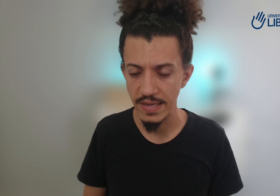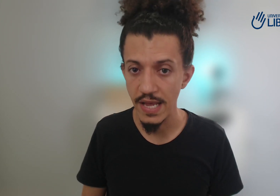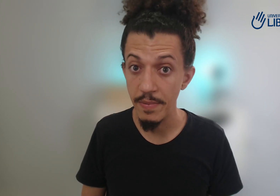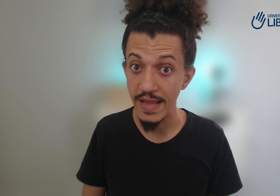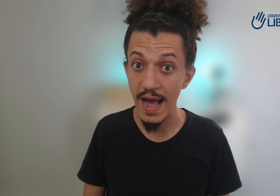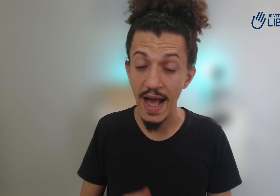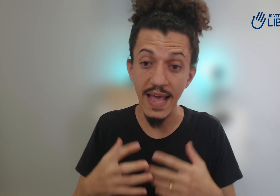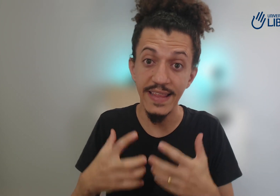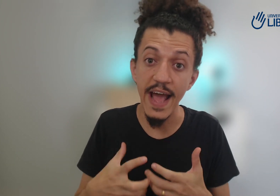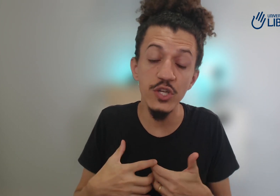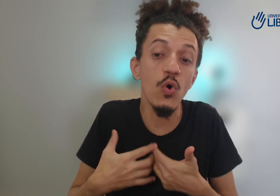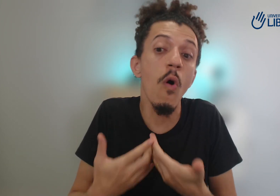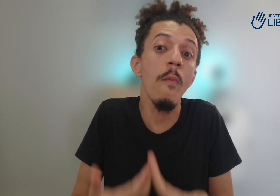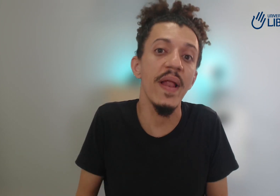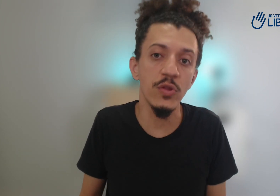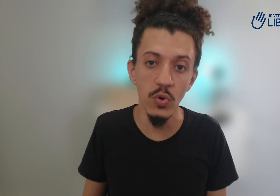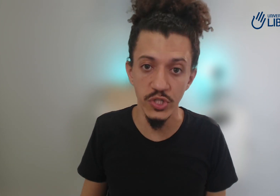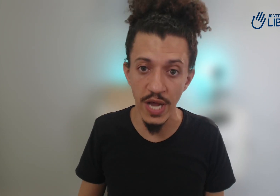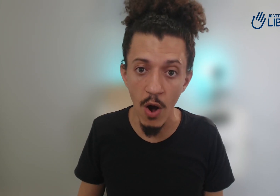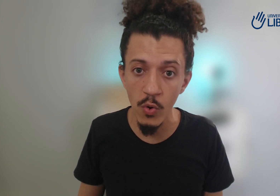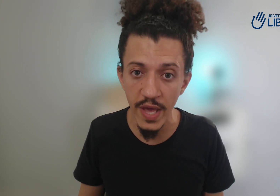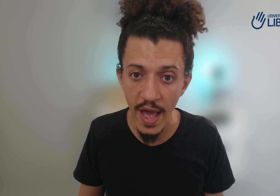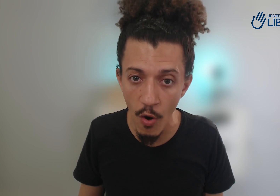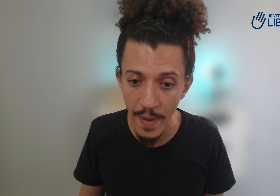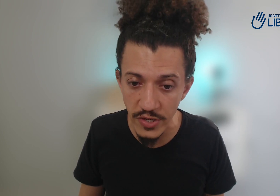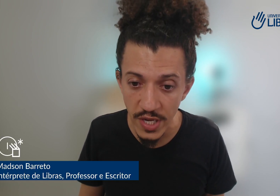Percebe? Dá a ideia de completude, algo que realmente